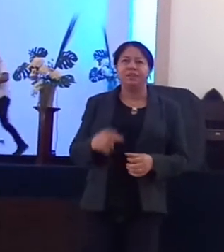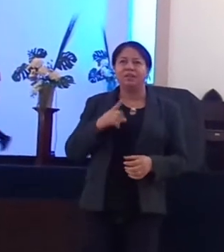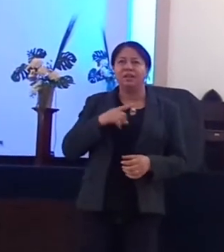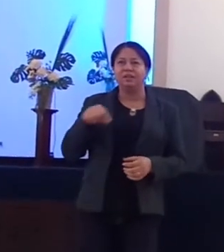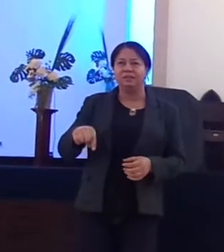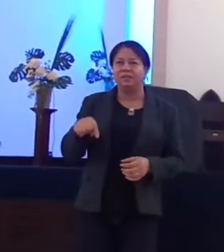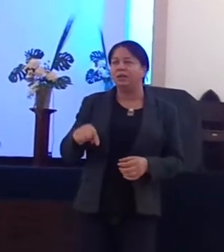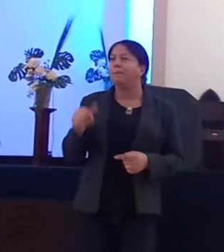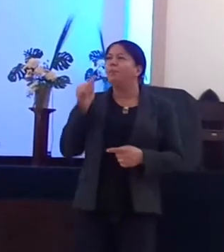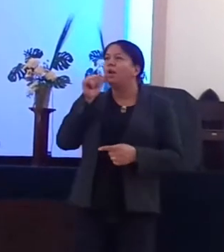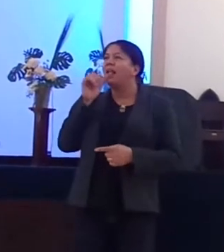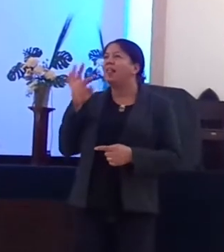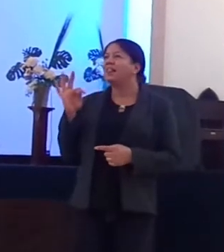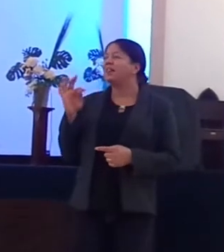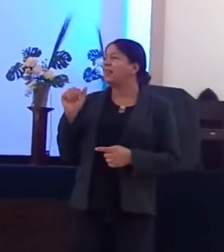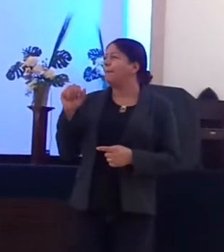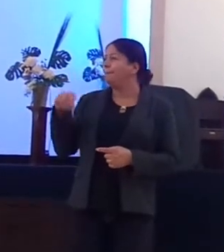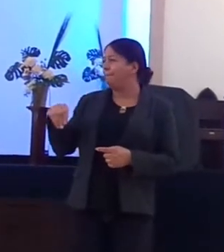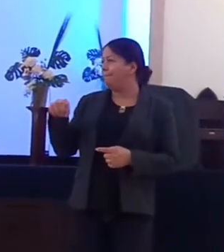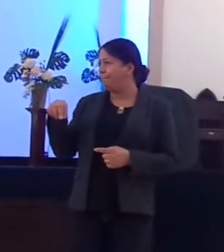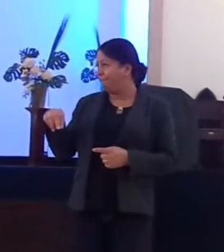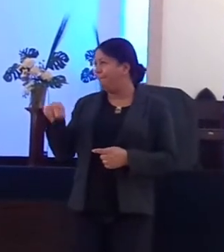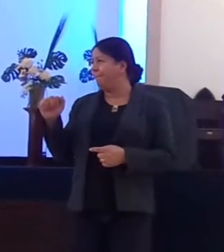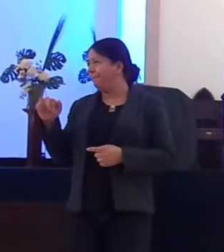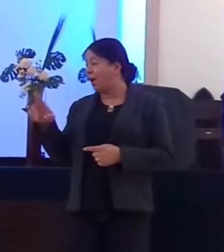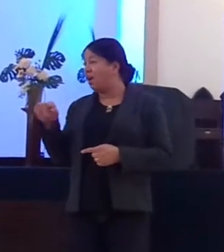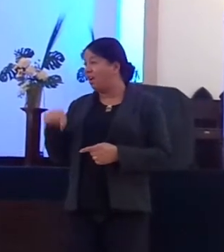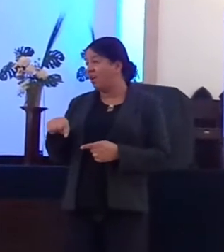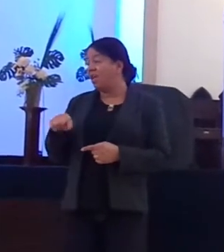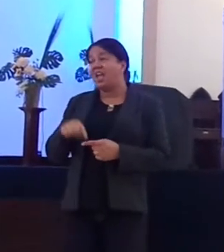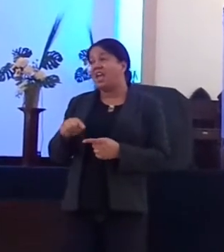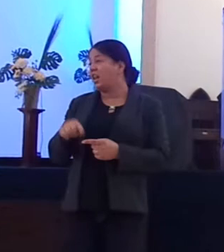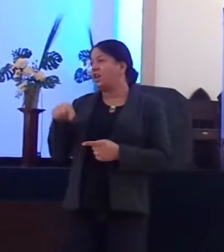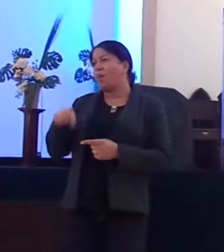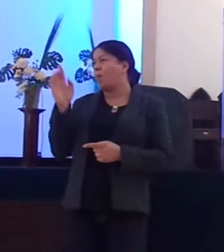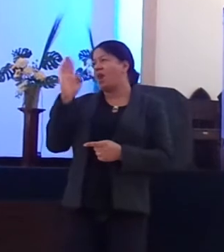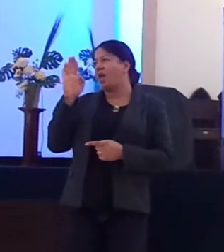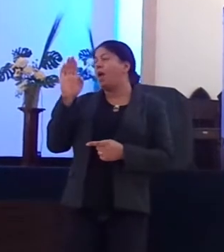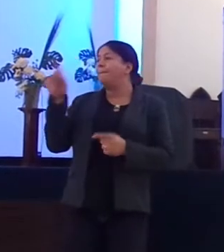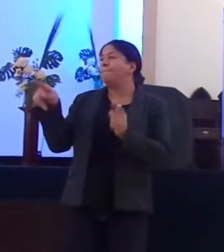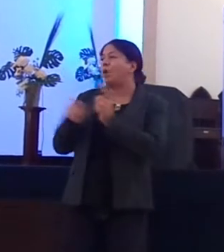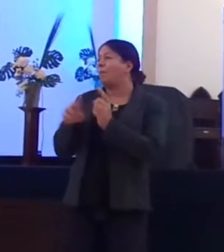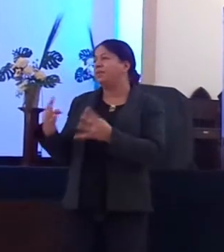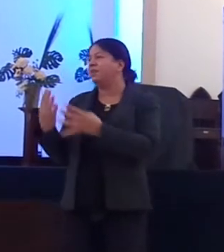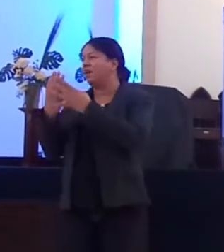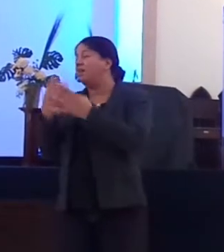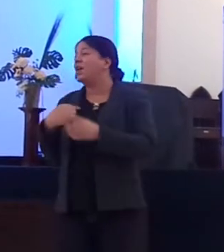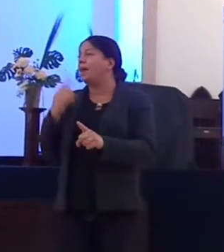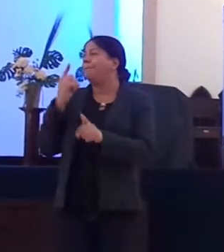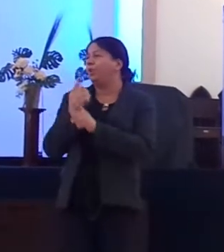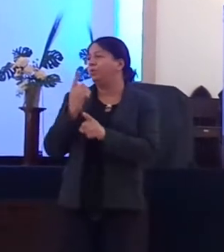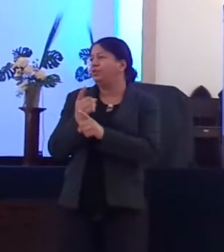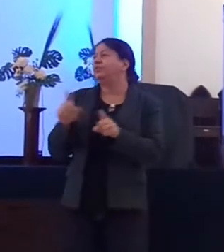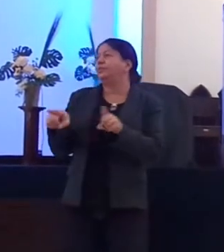aqui. Tamar, ela era estrangeira e prostituta cultual.